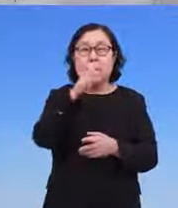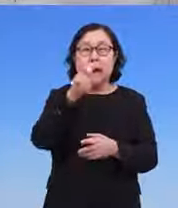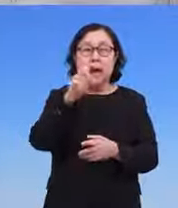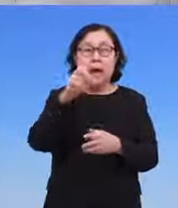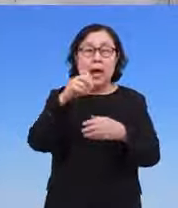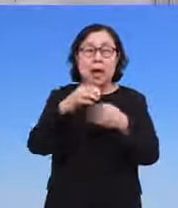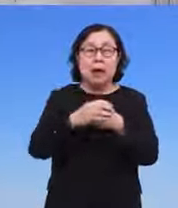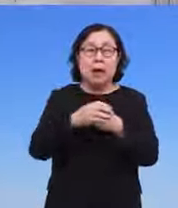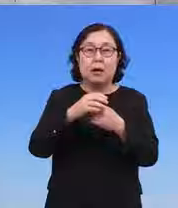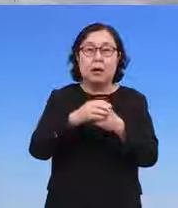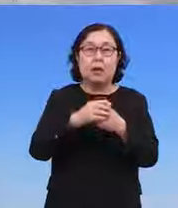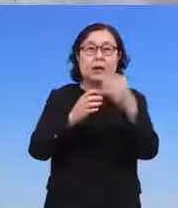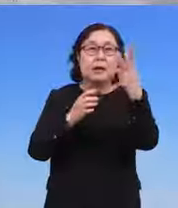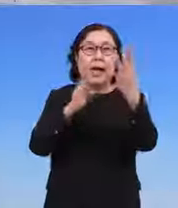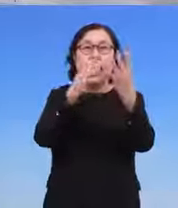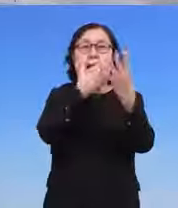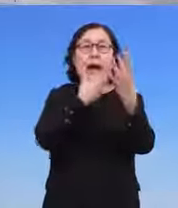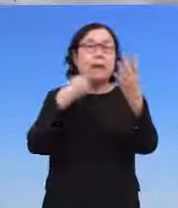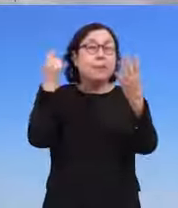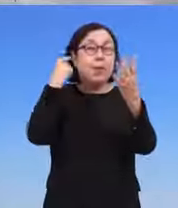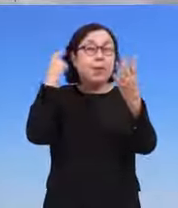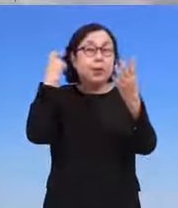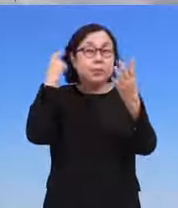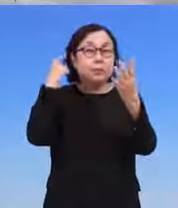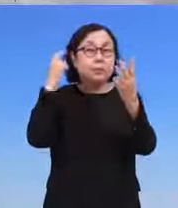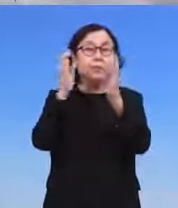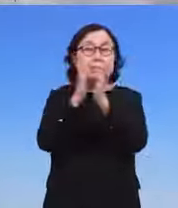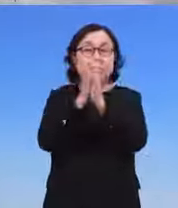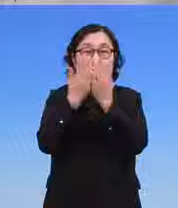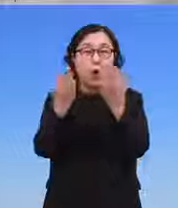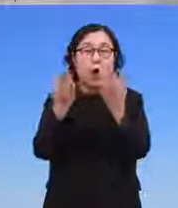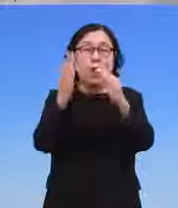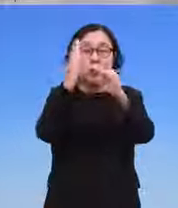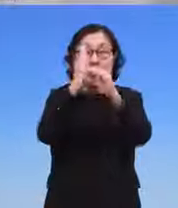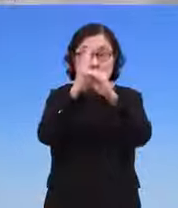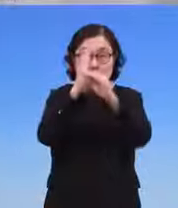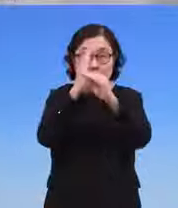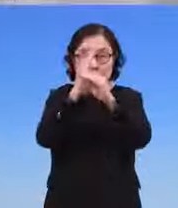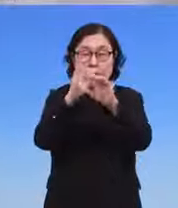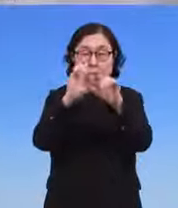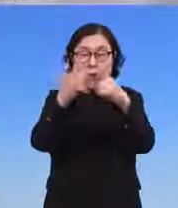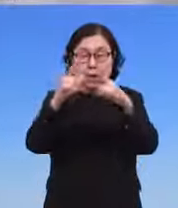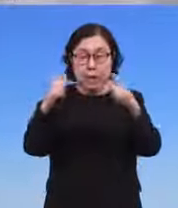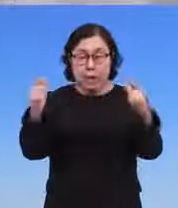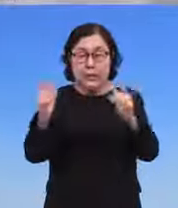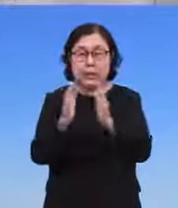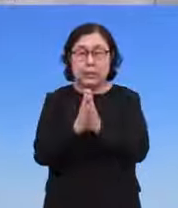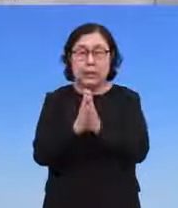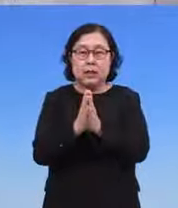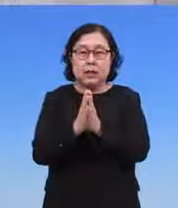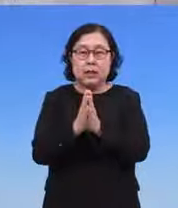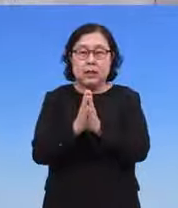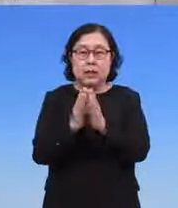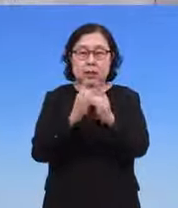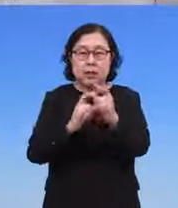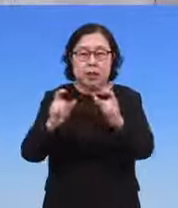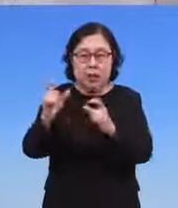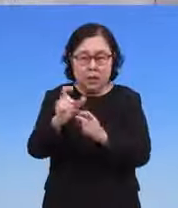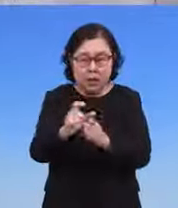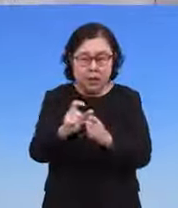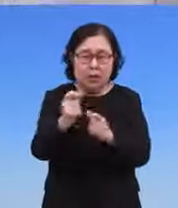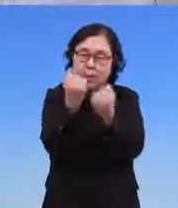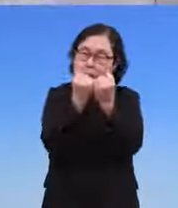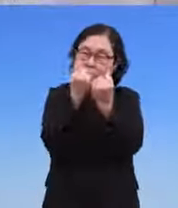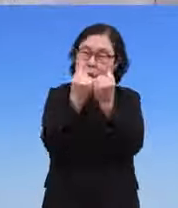이 사복음서 중에서 뭐 마태복음 같은 경우는 뭐 낳고 이렇게 시작을 하고 여러 부대 설명이 많은데 유독